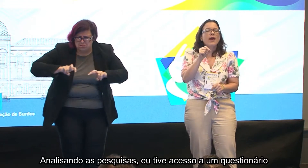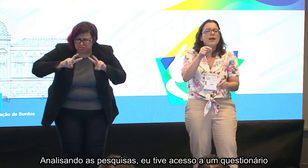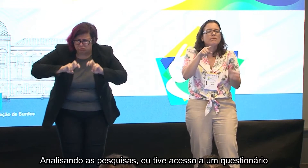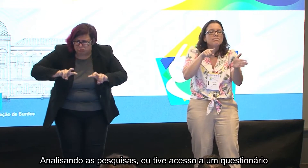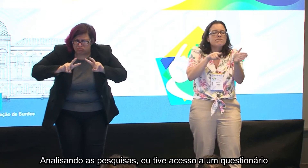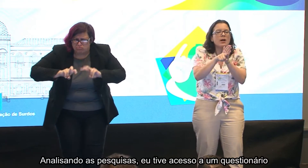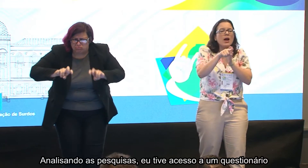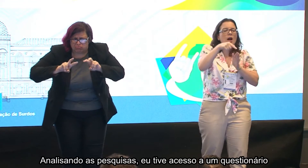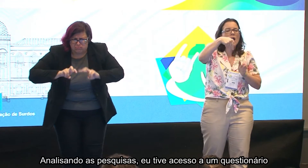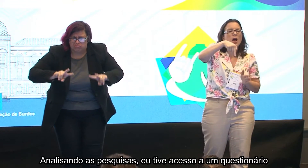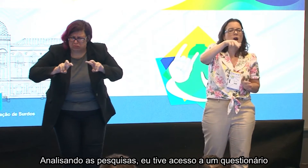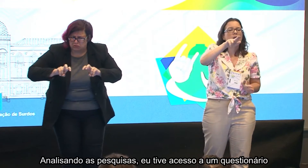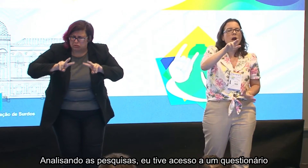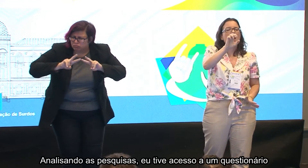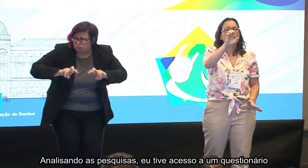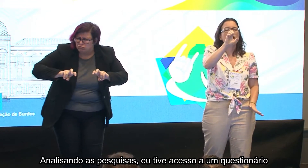E analisando as pesquisas,